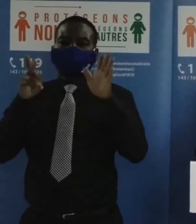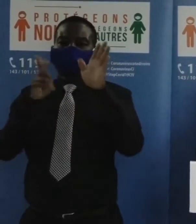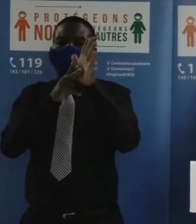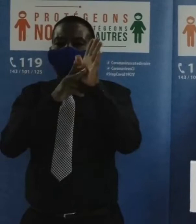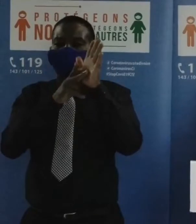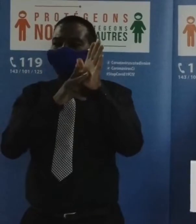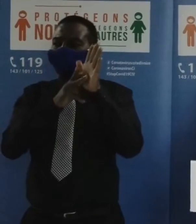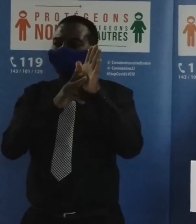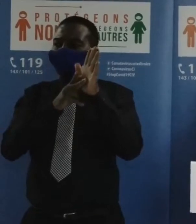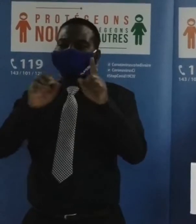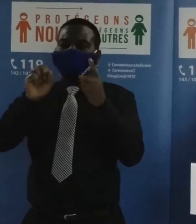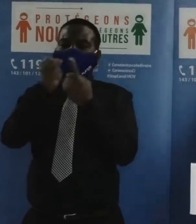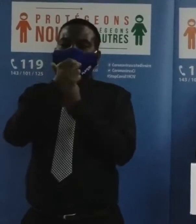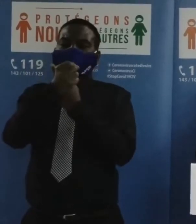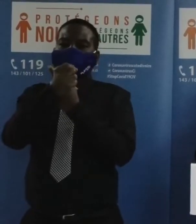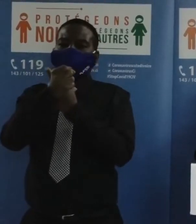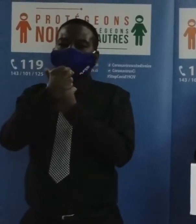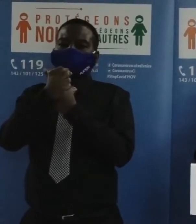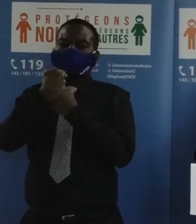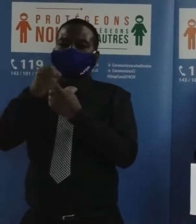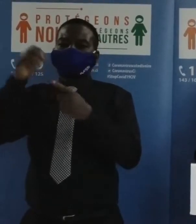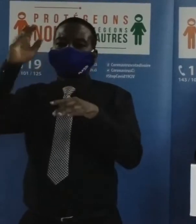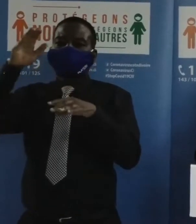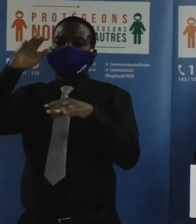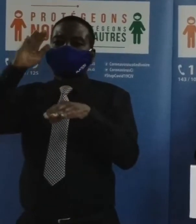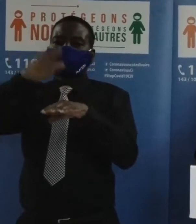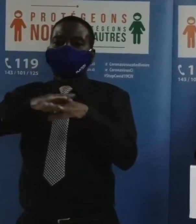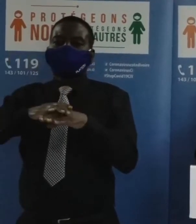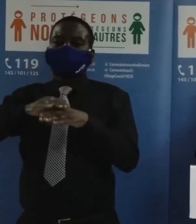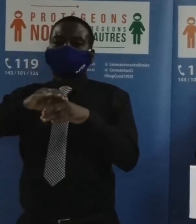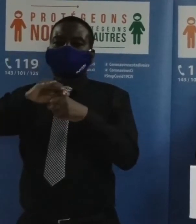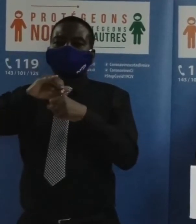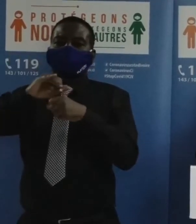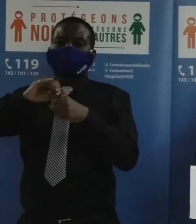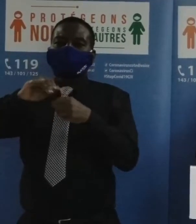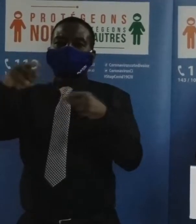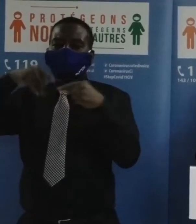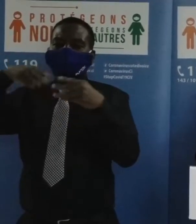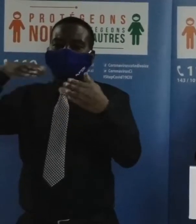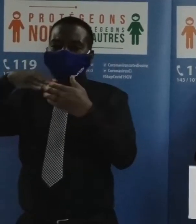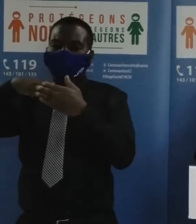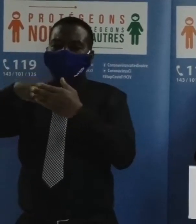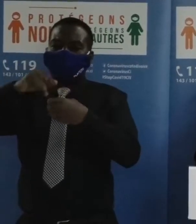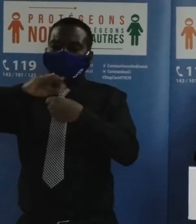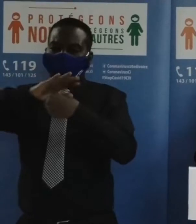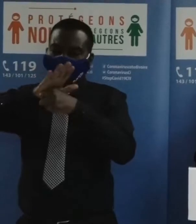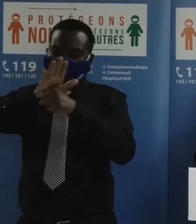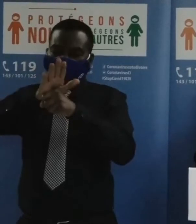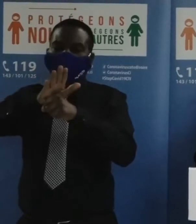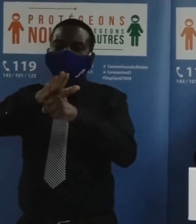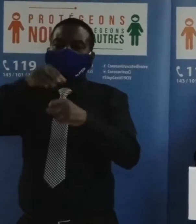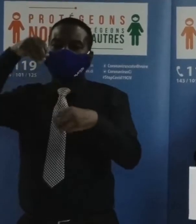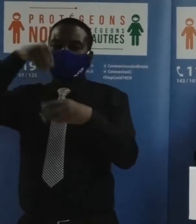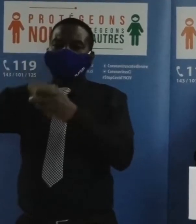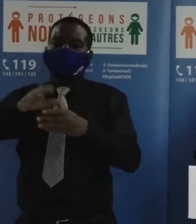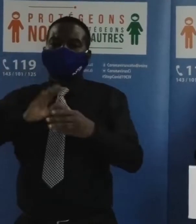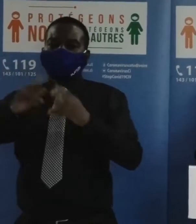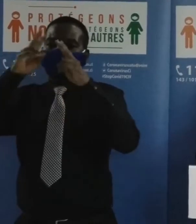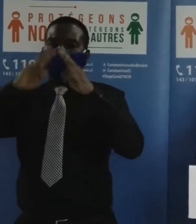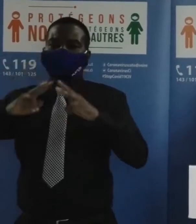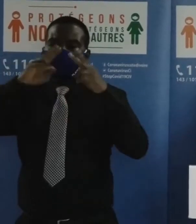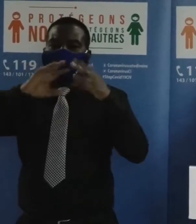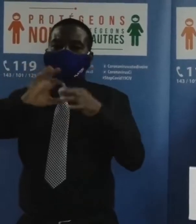la situation relative à la lutte contre le coc u19 dans notre ville